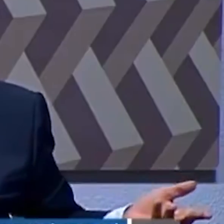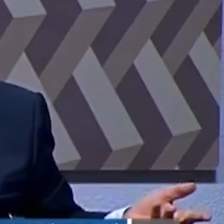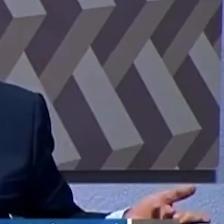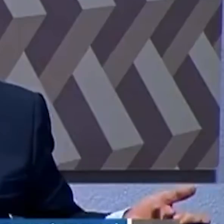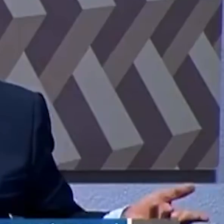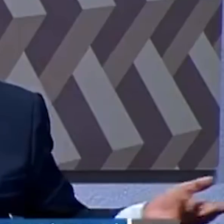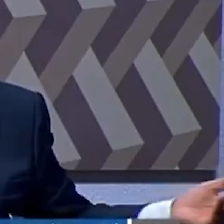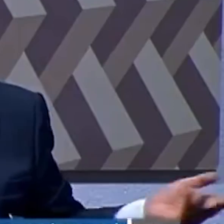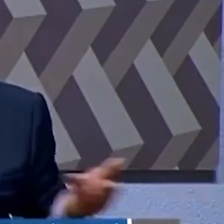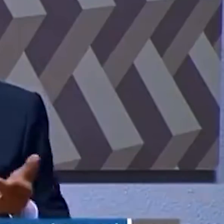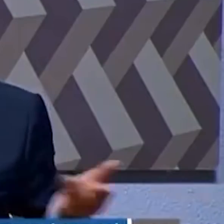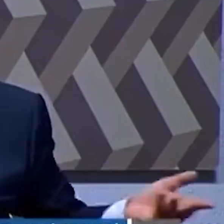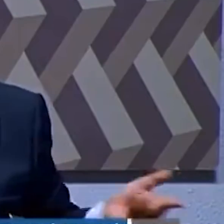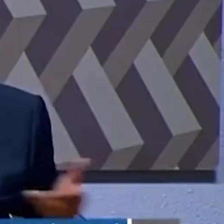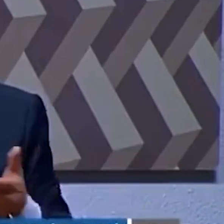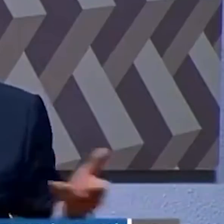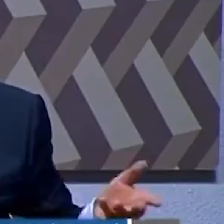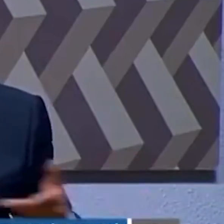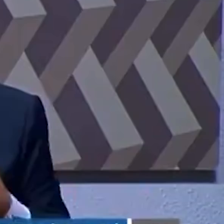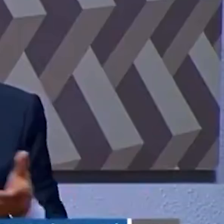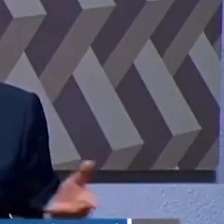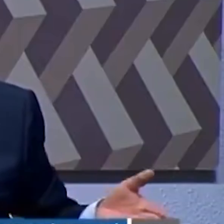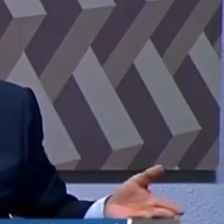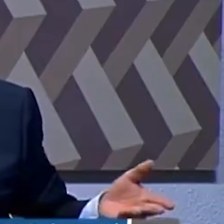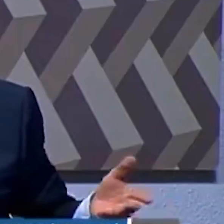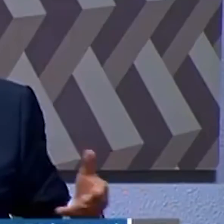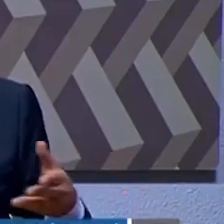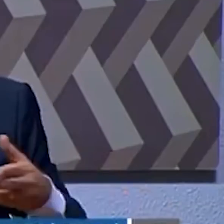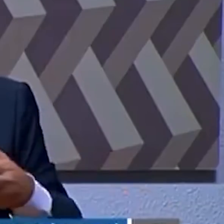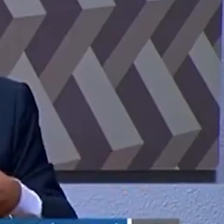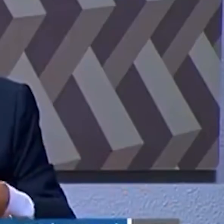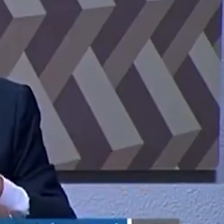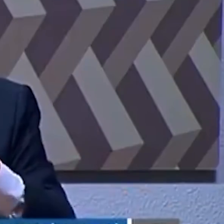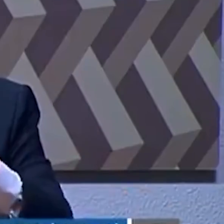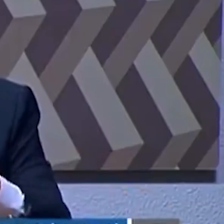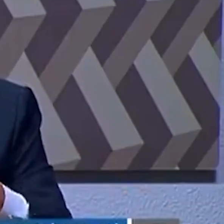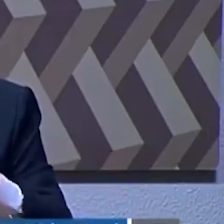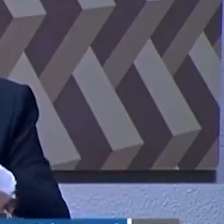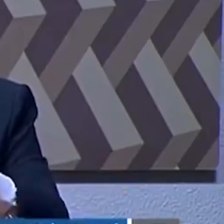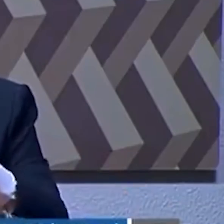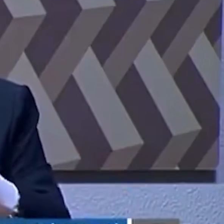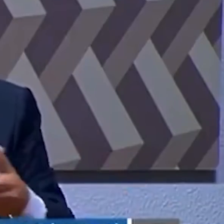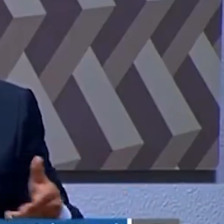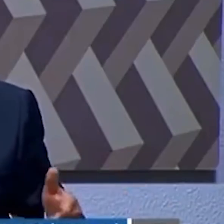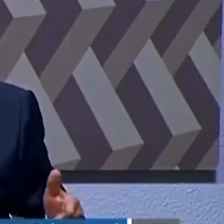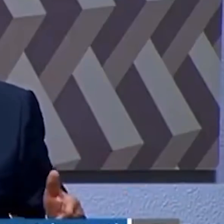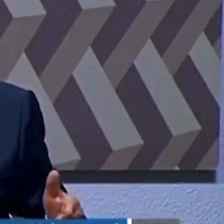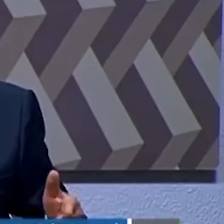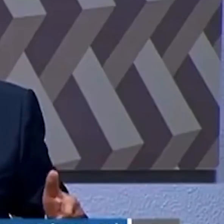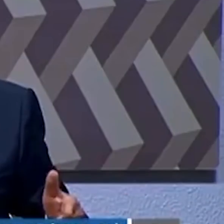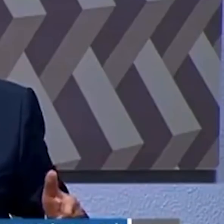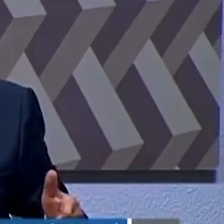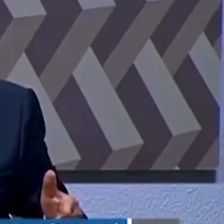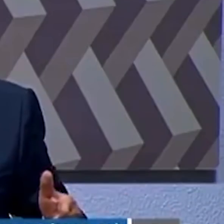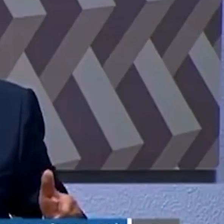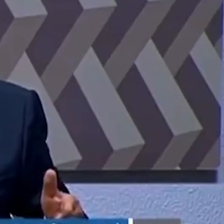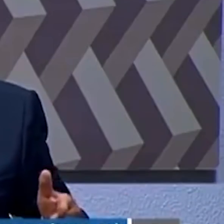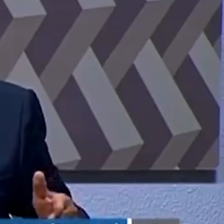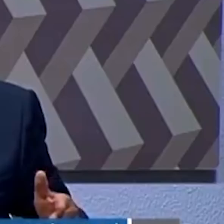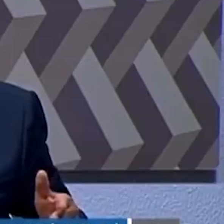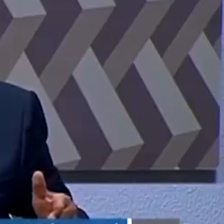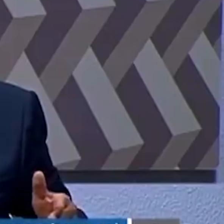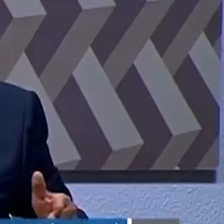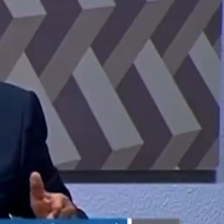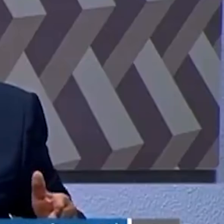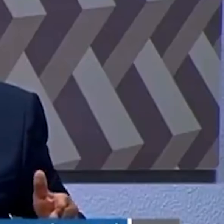dele, porque nós não queremos fulanizar isso aqui. Com relação ao Estado de Alagoas, ele não